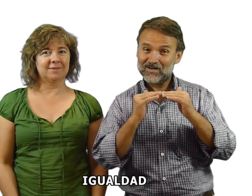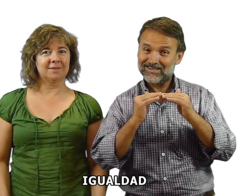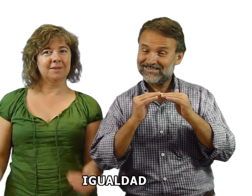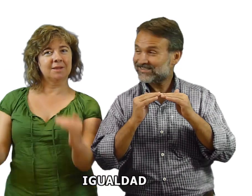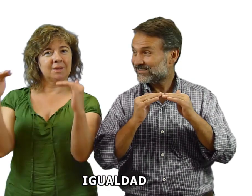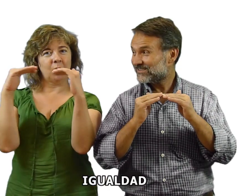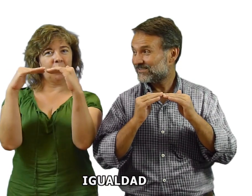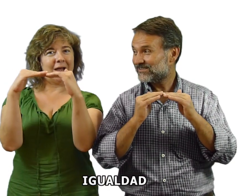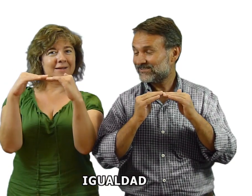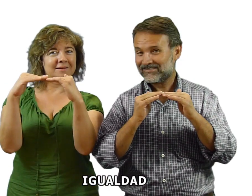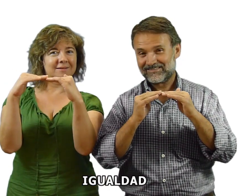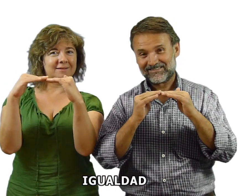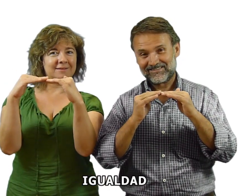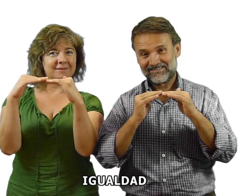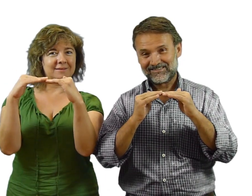Igualdad, igualdad.